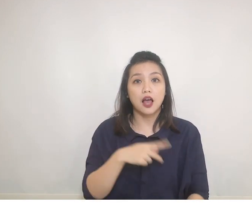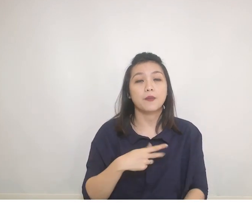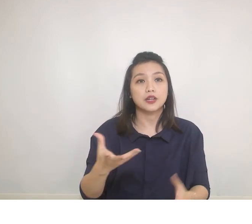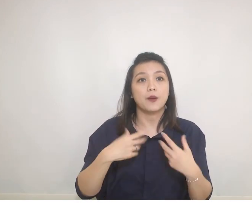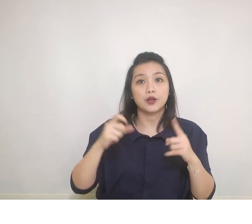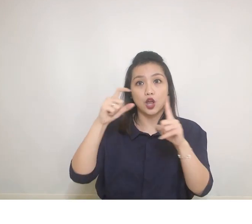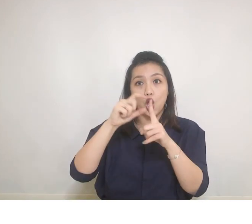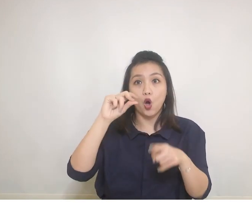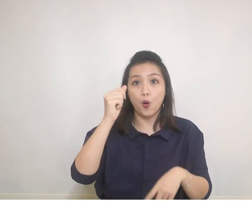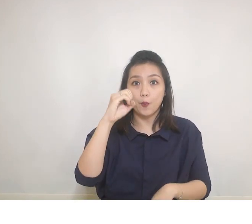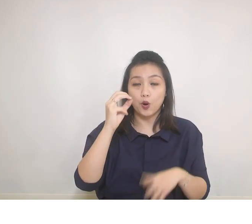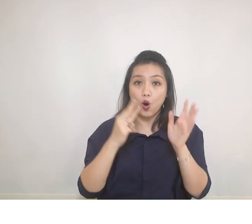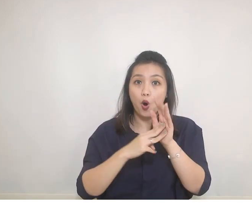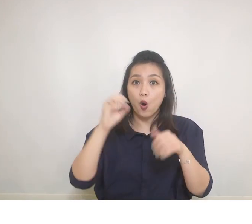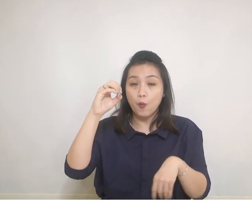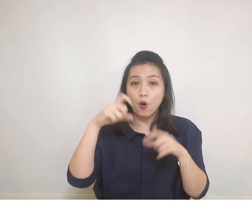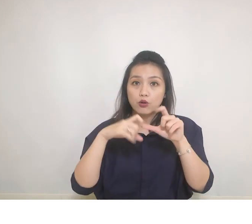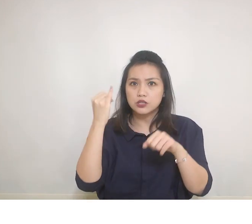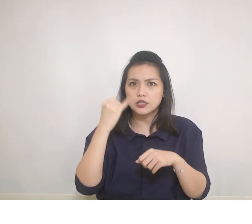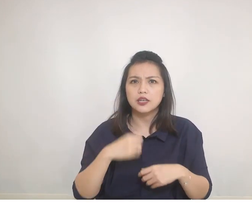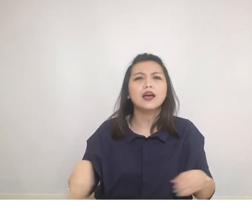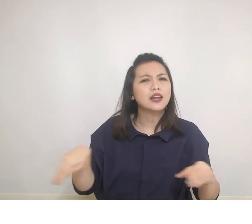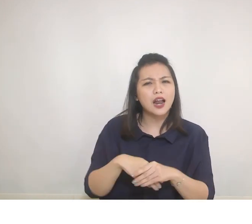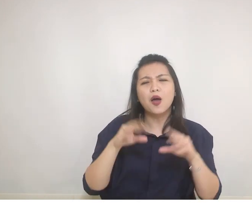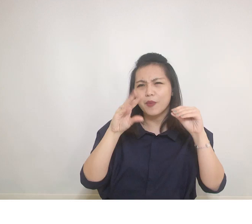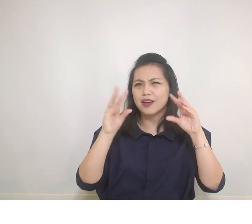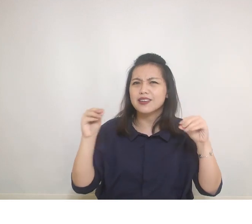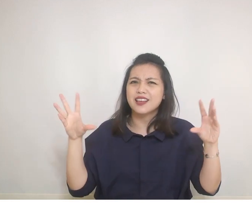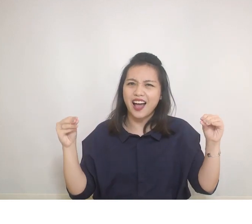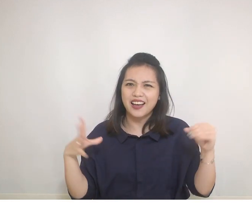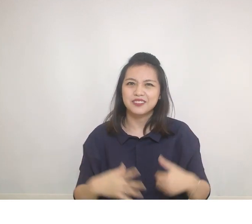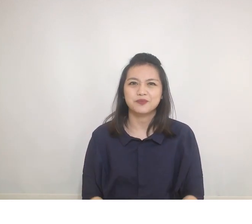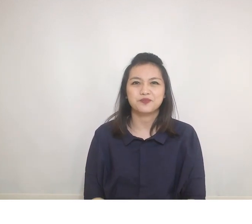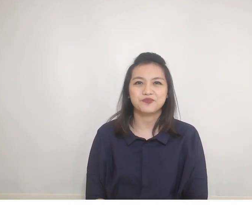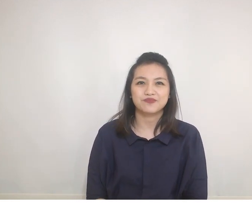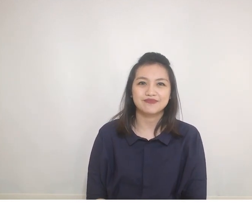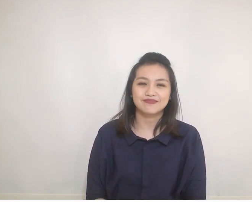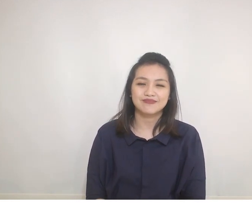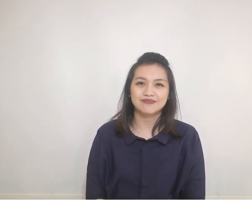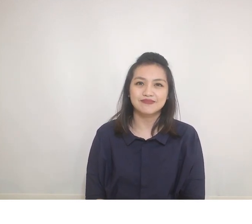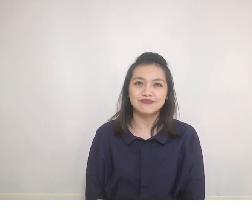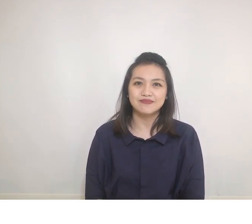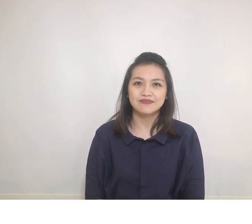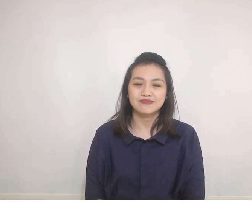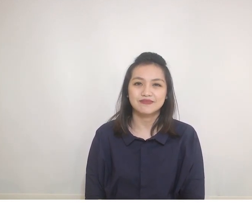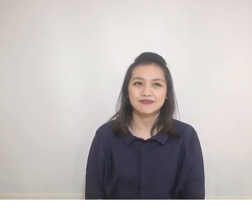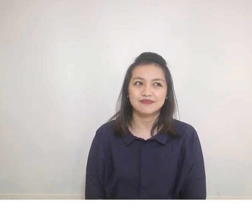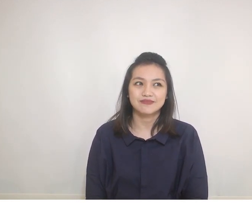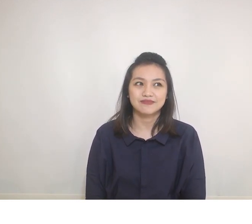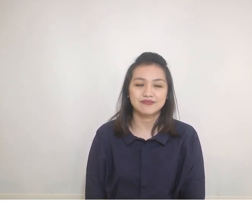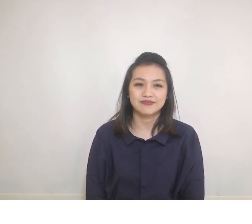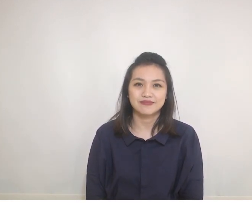jadi ada investor yang benar-benar membutuhkan untuk menghandle sebuah pabrik yang